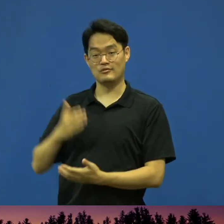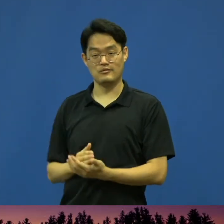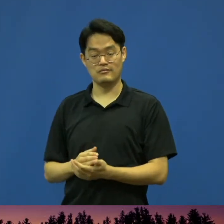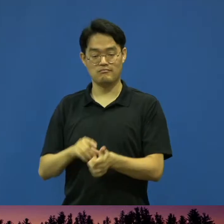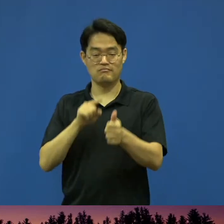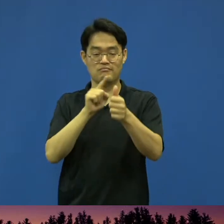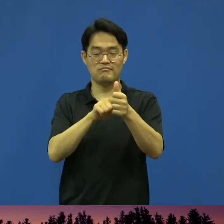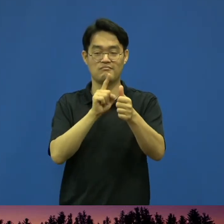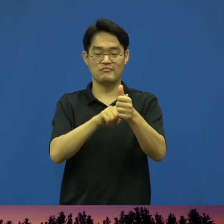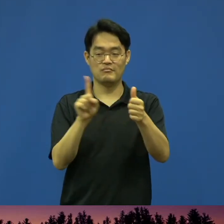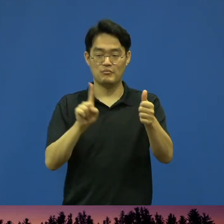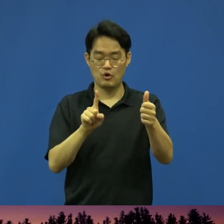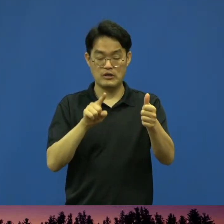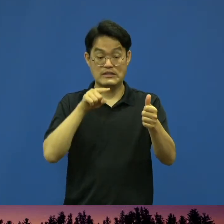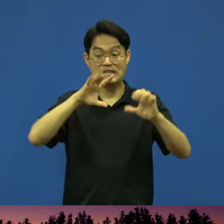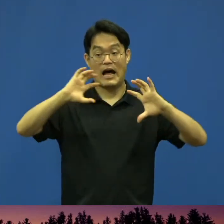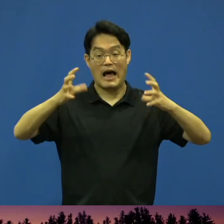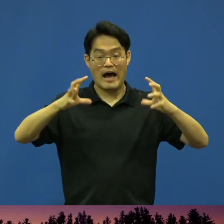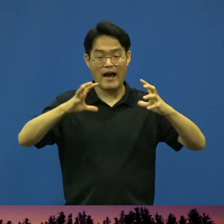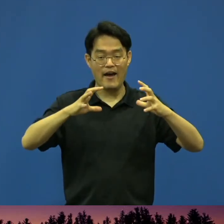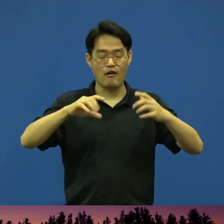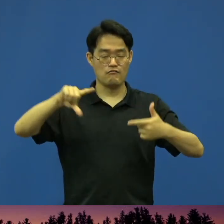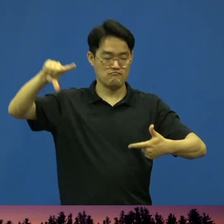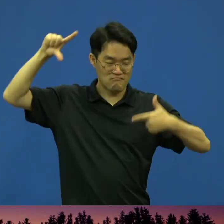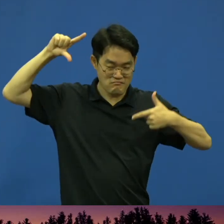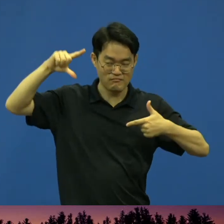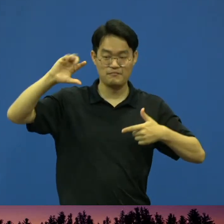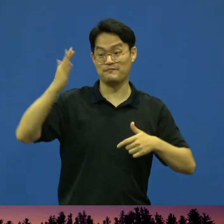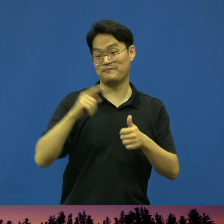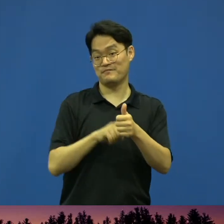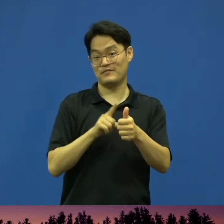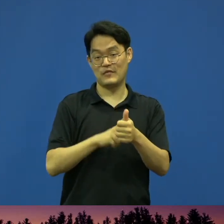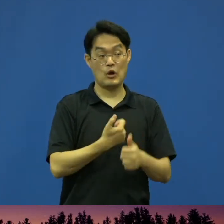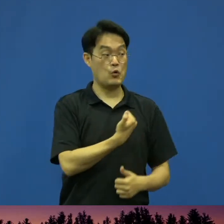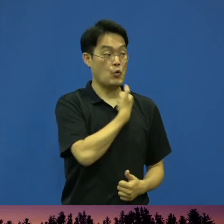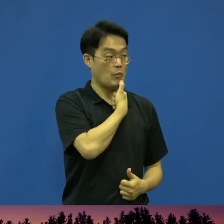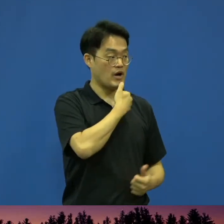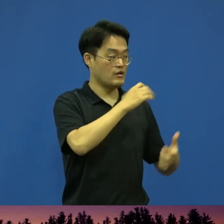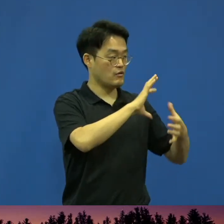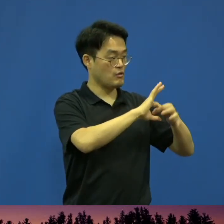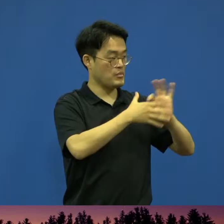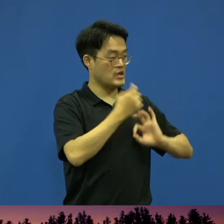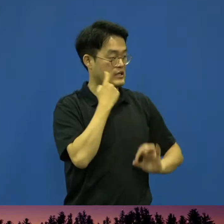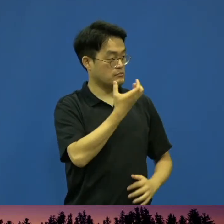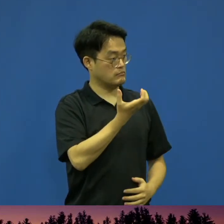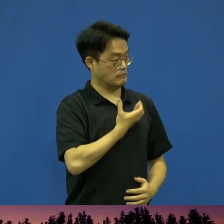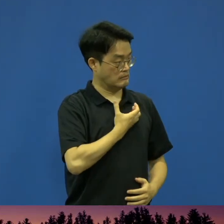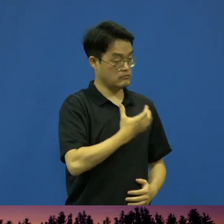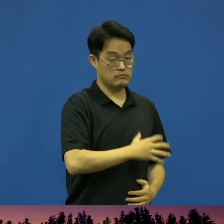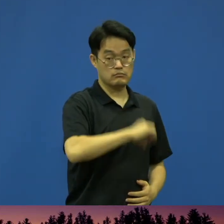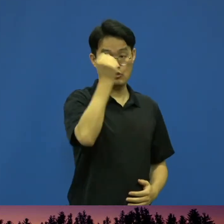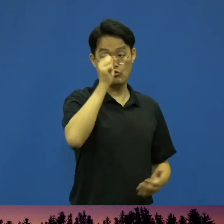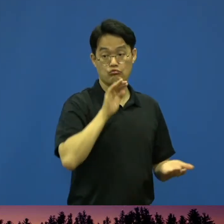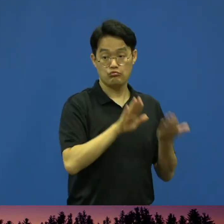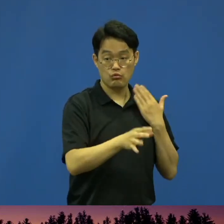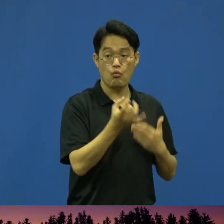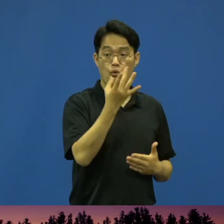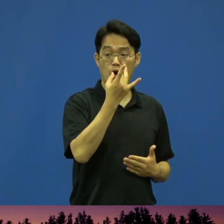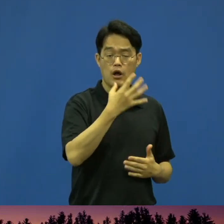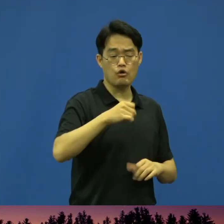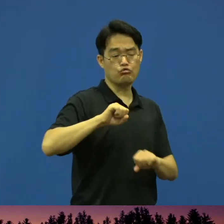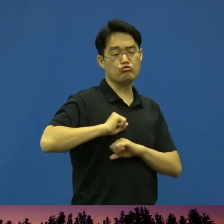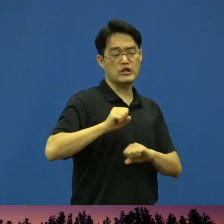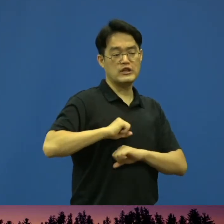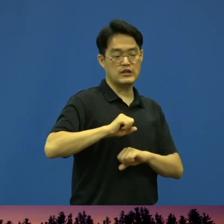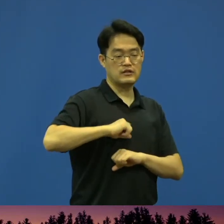영웅이 되었습니다. 로마 올림픽에서 금메달을 따고 본향으로 돌아갔을 그때 그는 직업이 군인이었습니다.